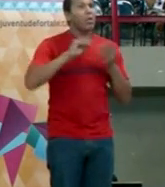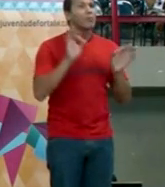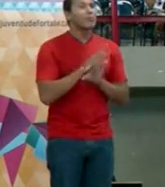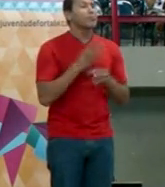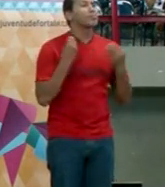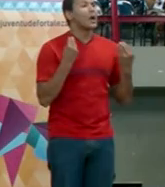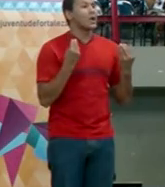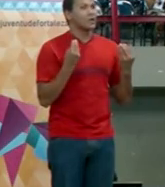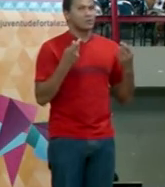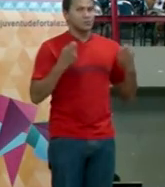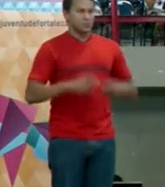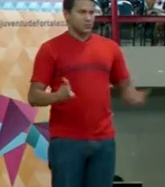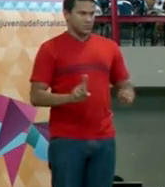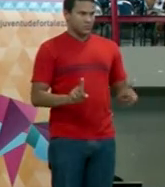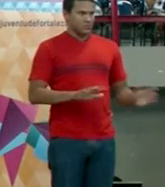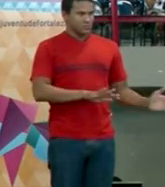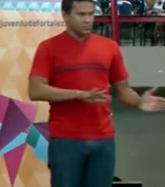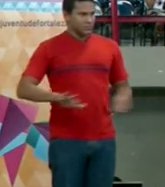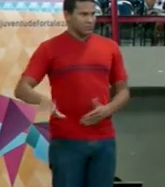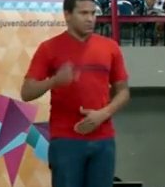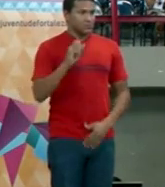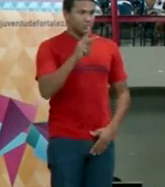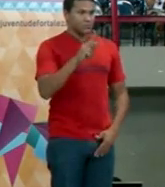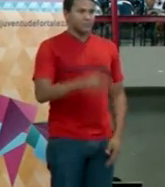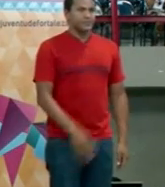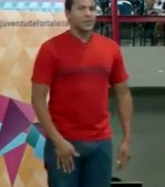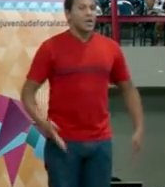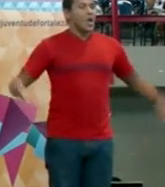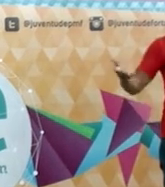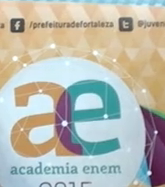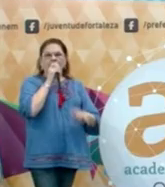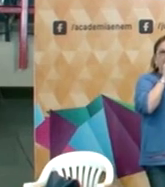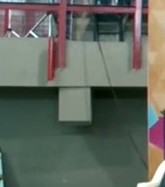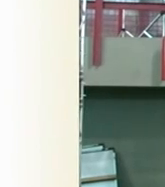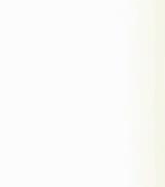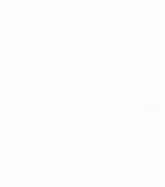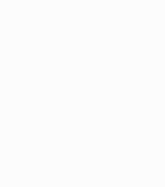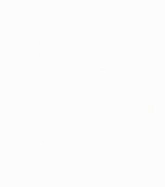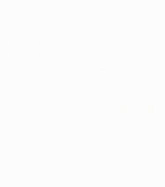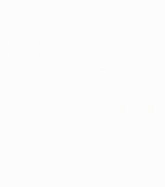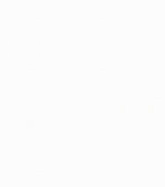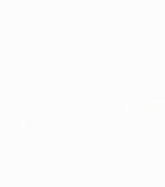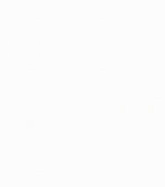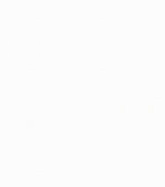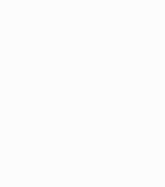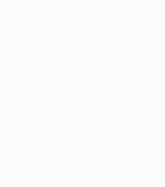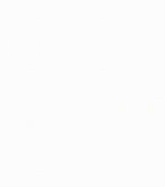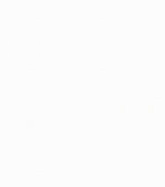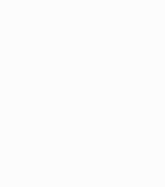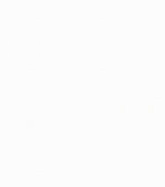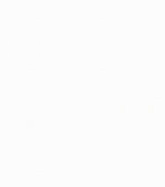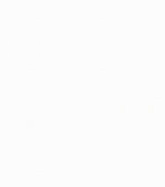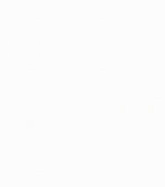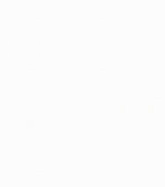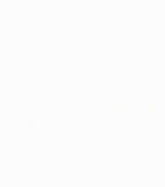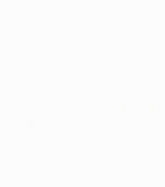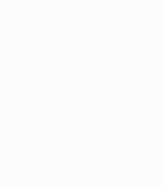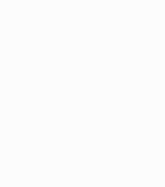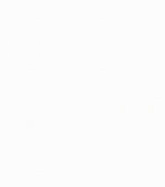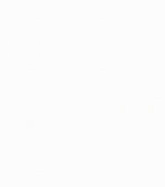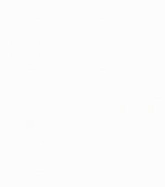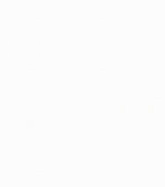máximo. Vamos pegar carona agora em escrita, na 7ª questão. Assinale o item que traz a sequência